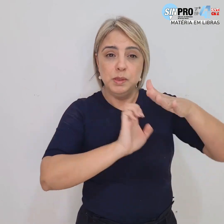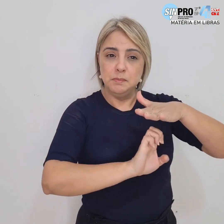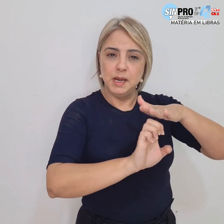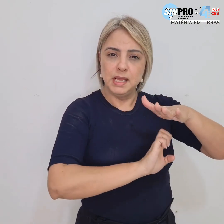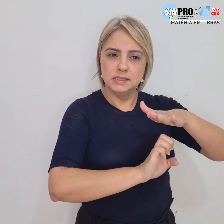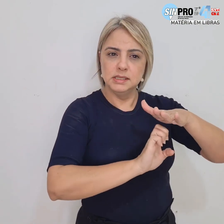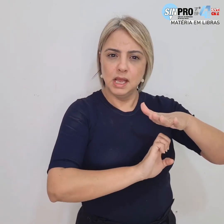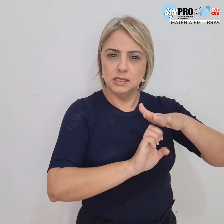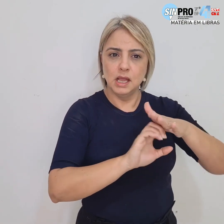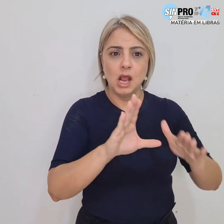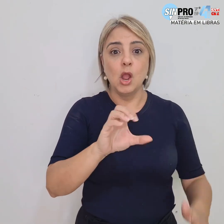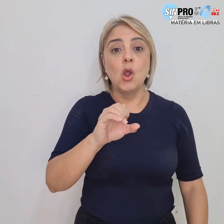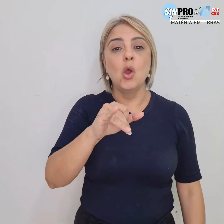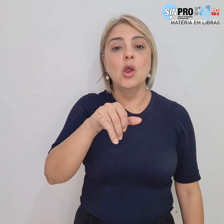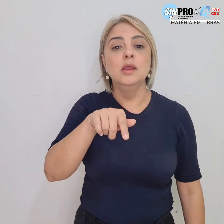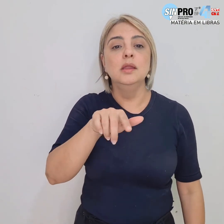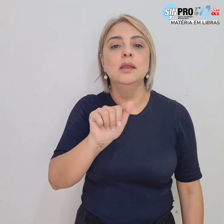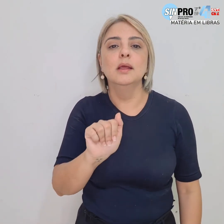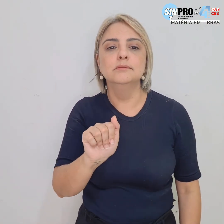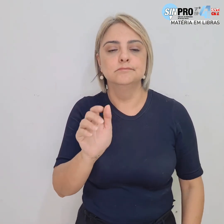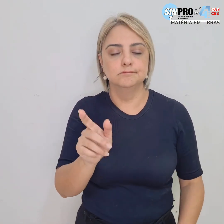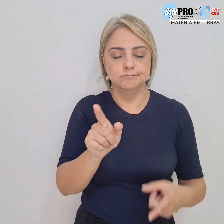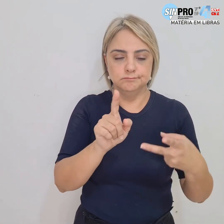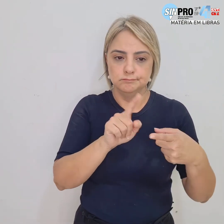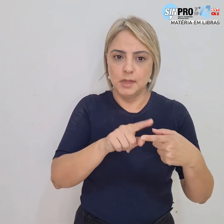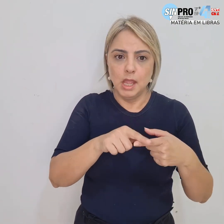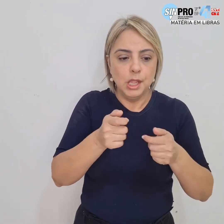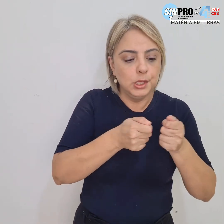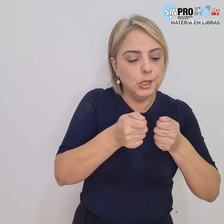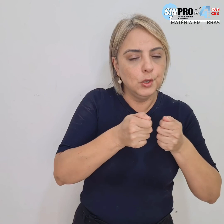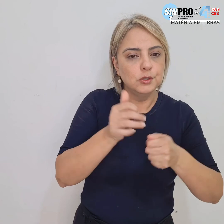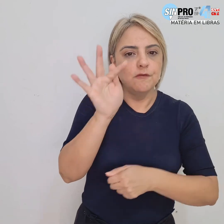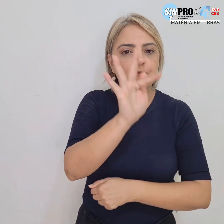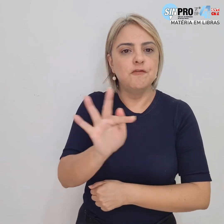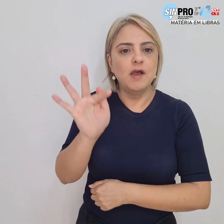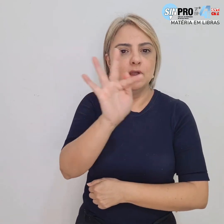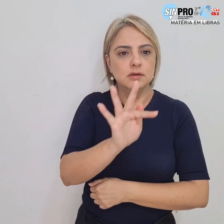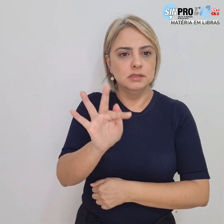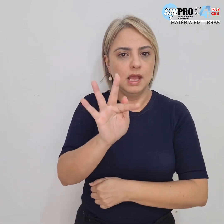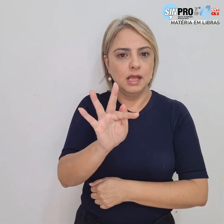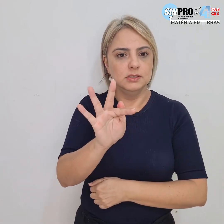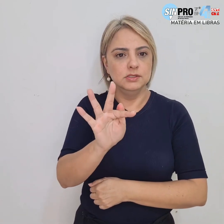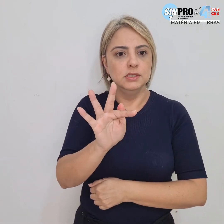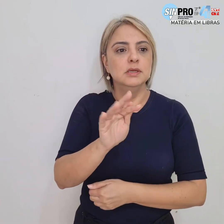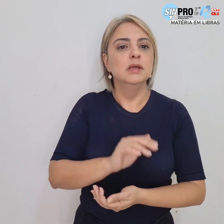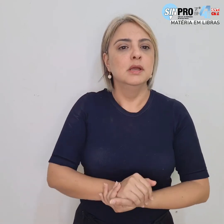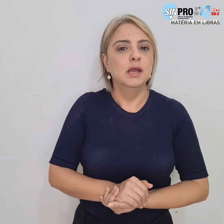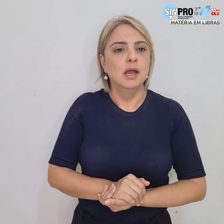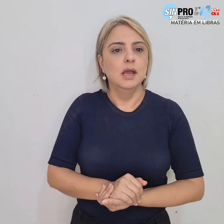estão a Cogna, que controla faculdades como a Anhanguera e Unopar,